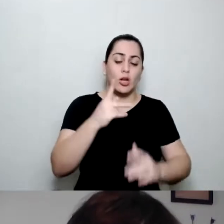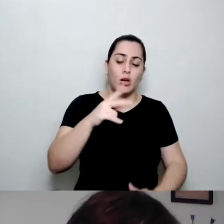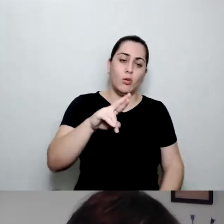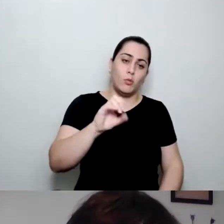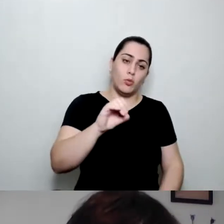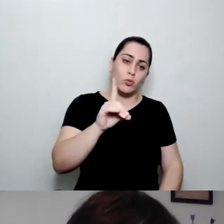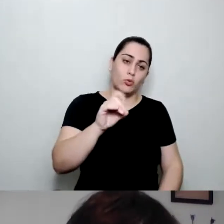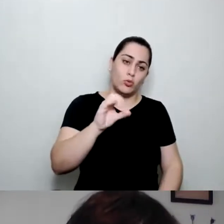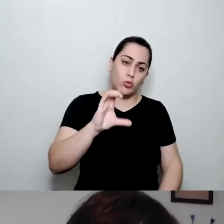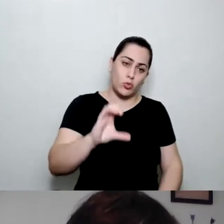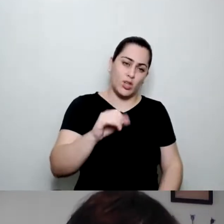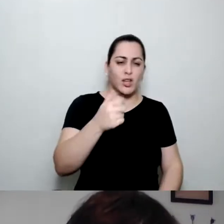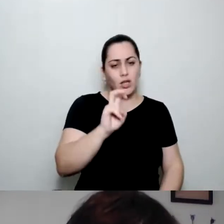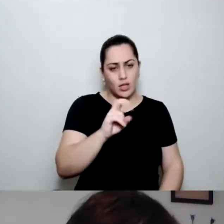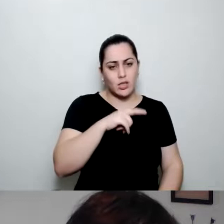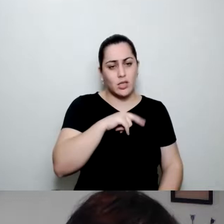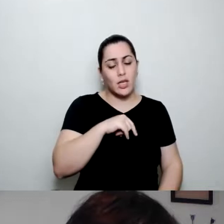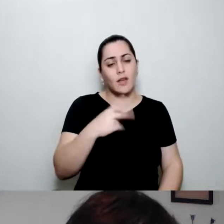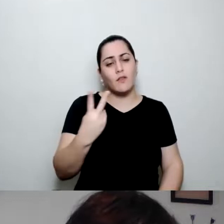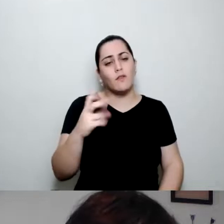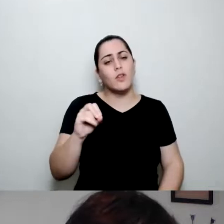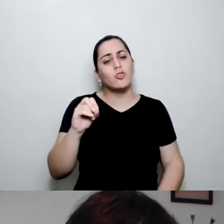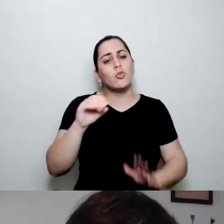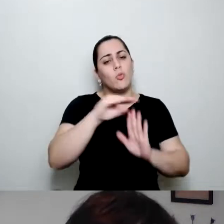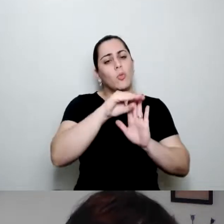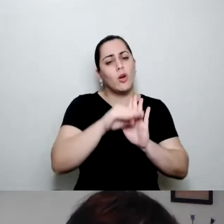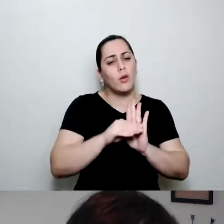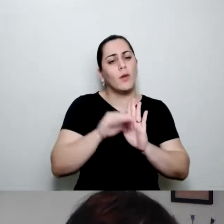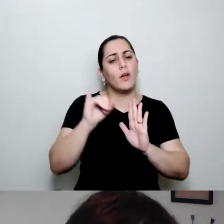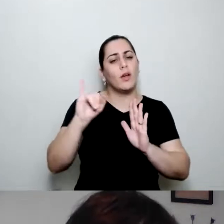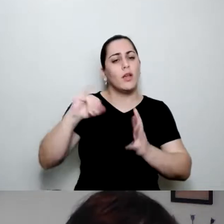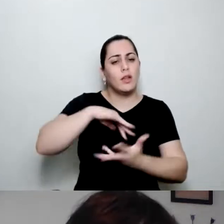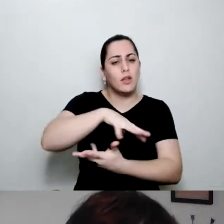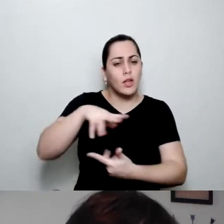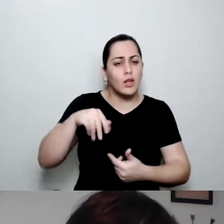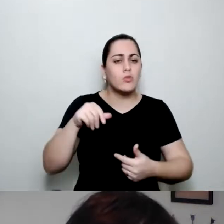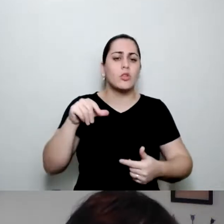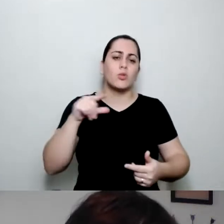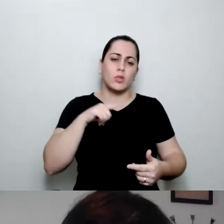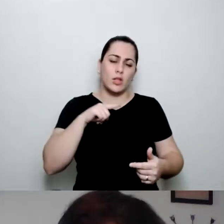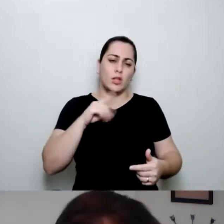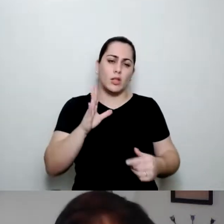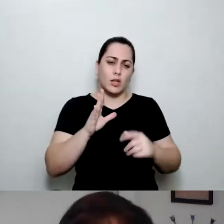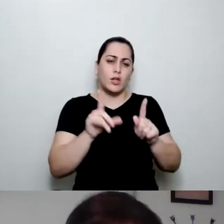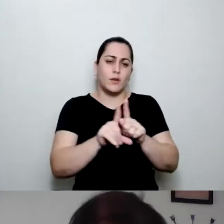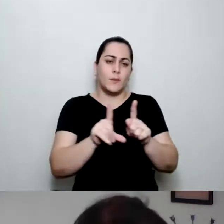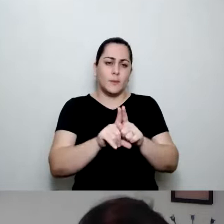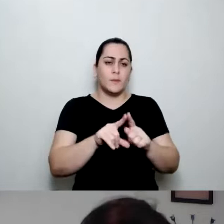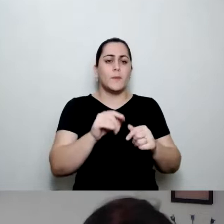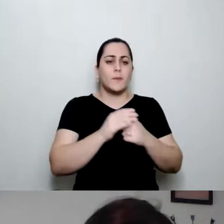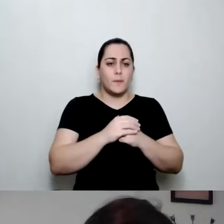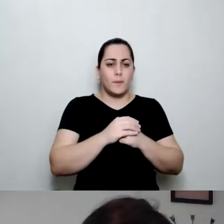mais uns 20 nos programas internacionais que atuaram no Brasil, o DOVES e o DADP em primeiro lugar, e